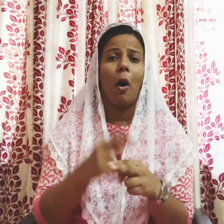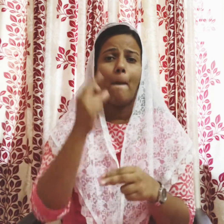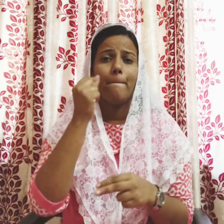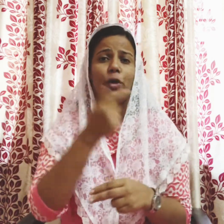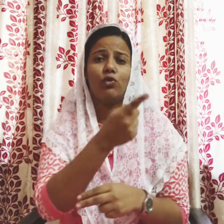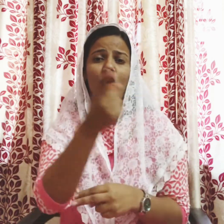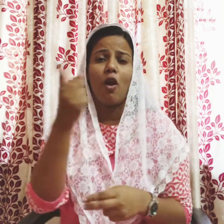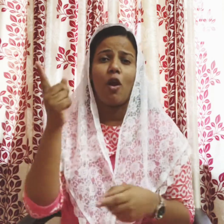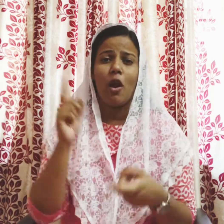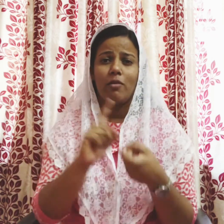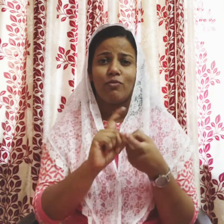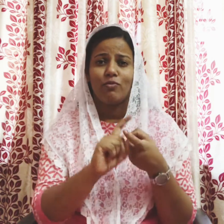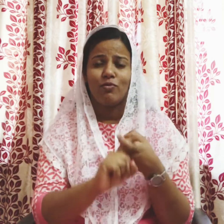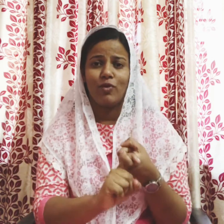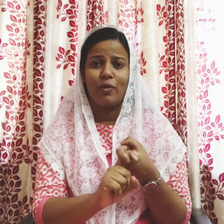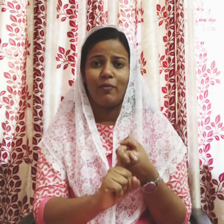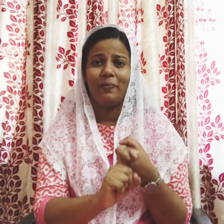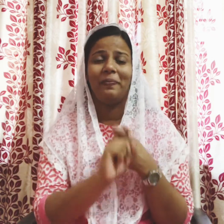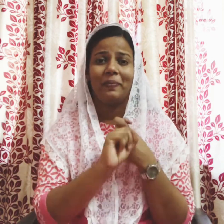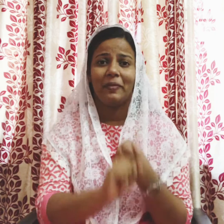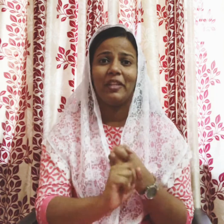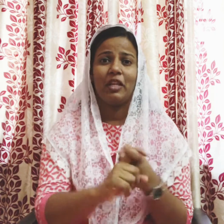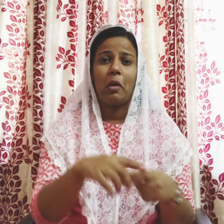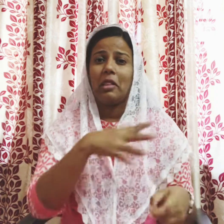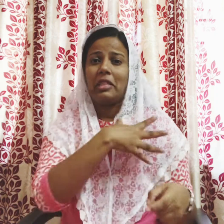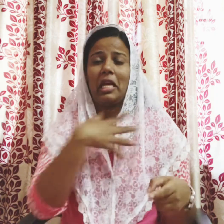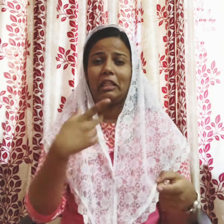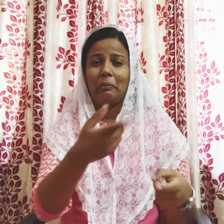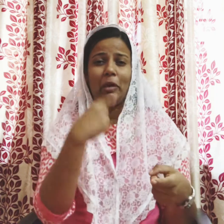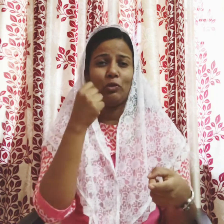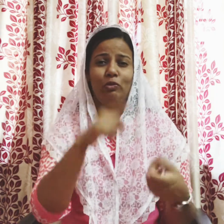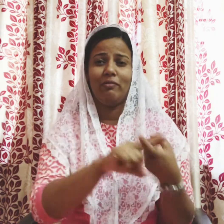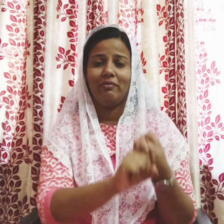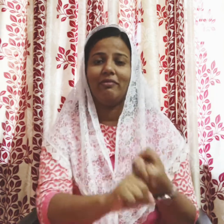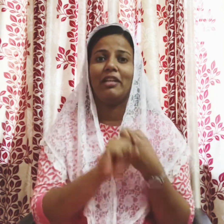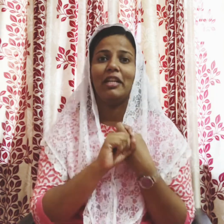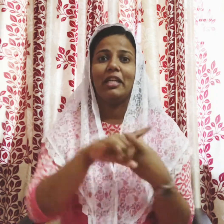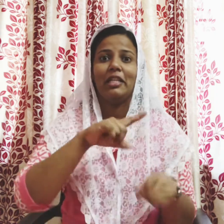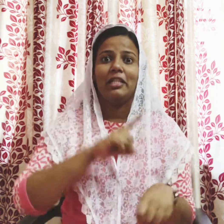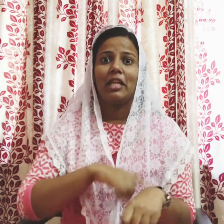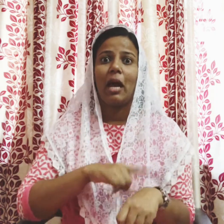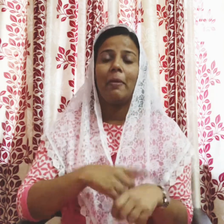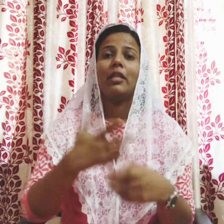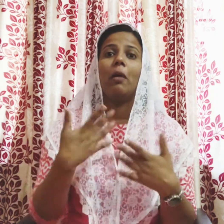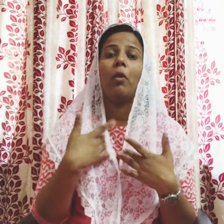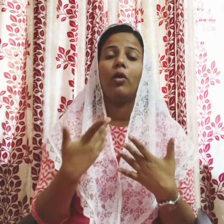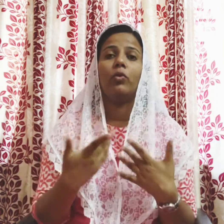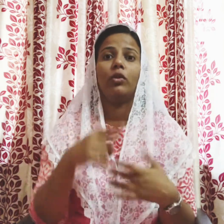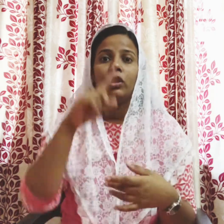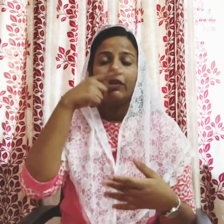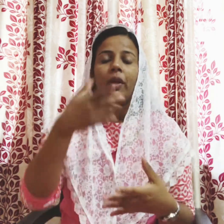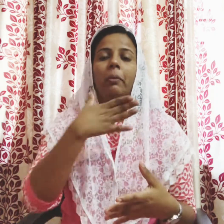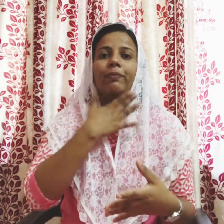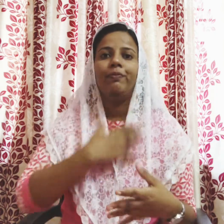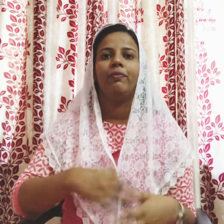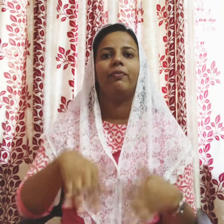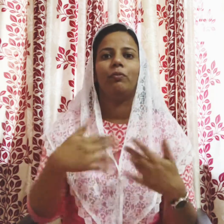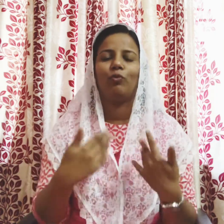എതിർത്തപ്പോൾ, യഹോവ നമ്മുടെ പക്ഷത്തില്ലായിരുന്നുവെങ്കിൽ, അവരുടെ കോപം നമ്മുടെ നേരെ ജ്വലിച്ചപ്പോൾ, അവർ നമ്മെ ജീവനോടെ